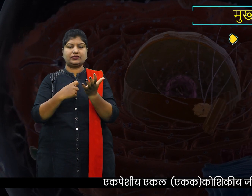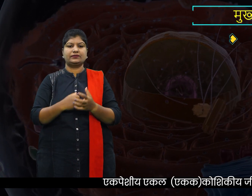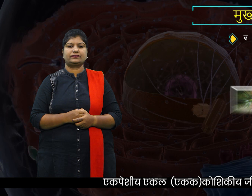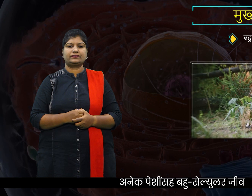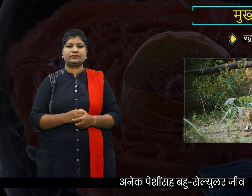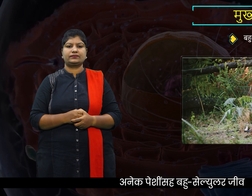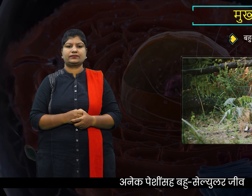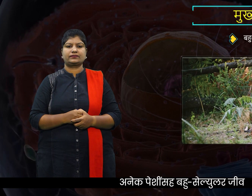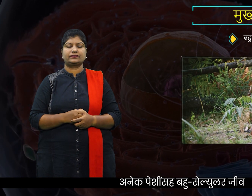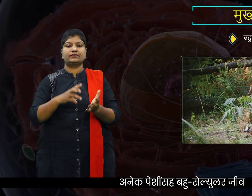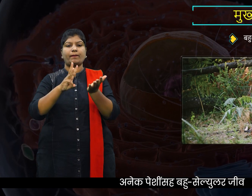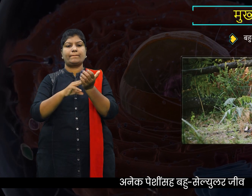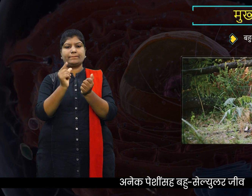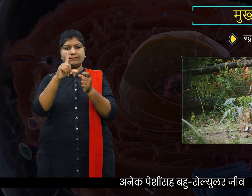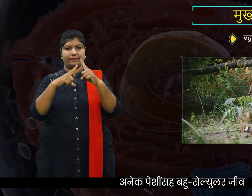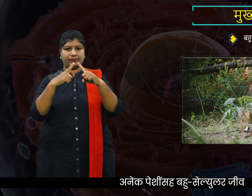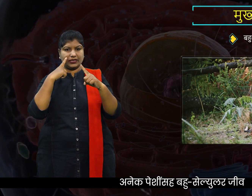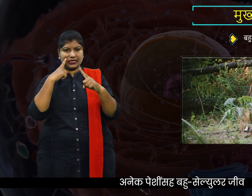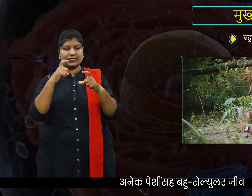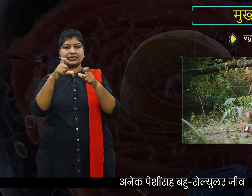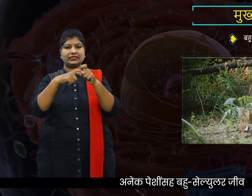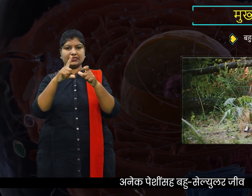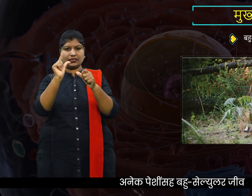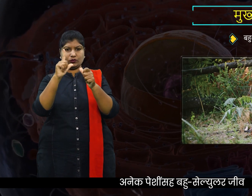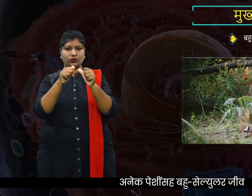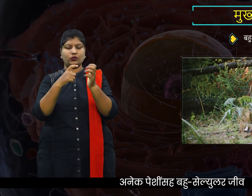जीव, अनेक पेशींसह बहुसेल्युलर जीव.